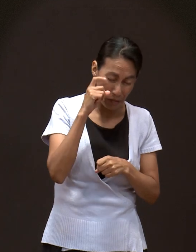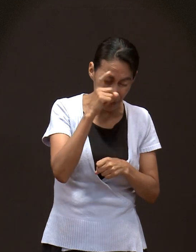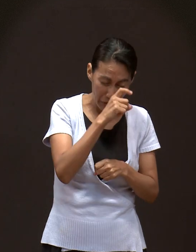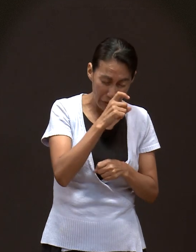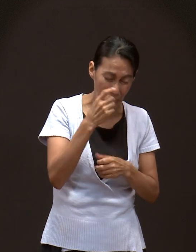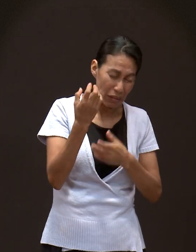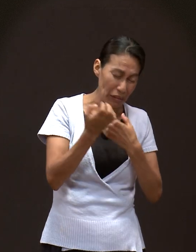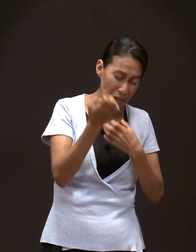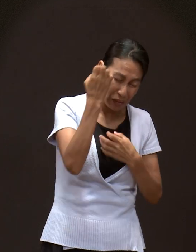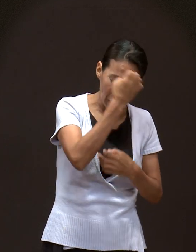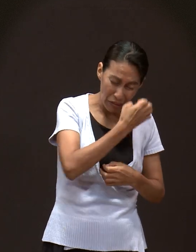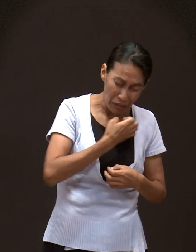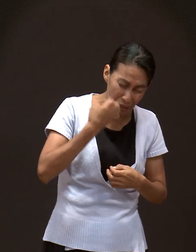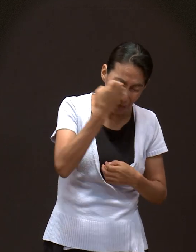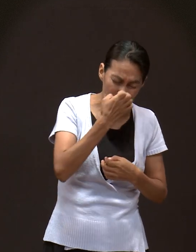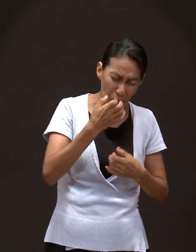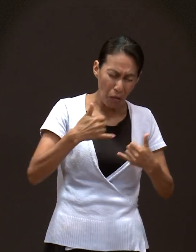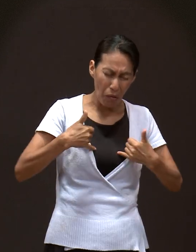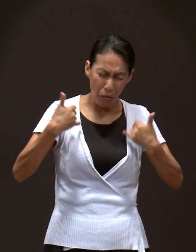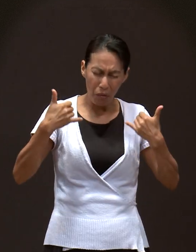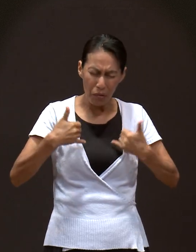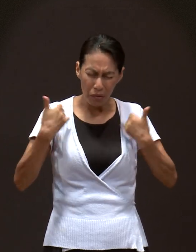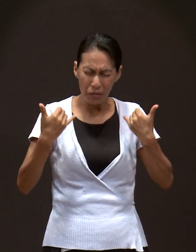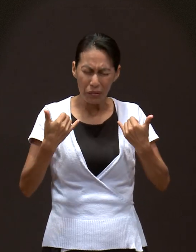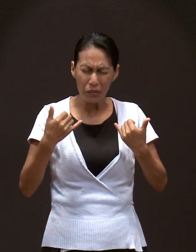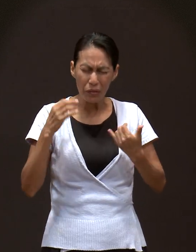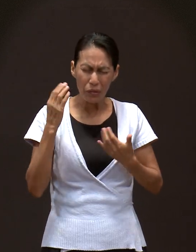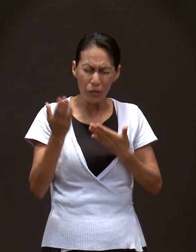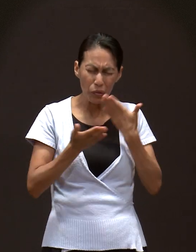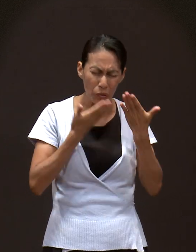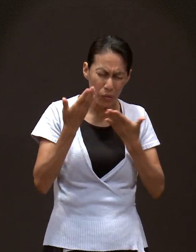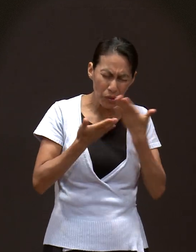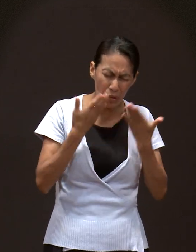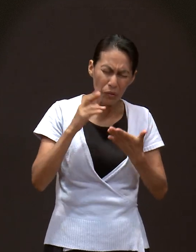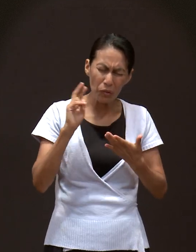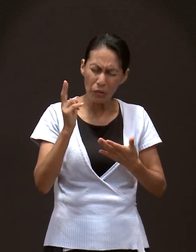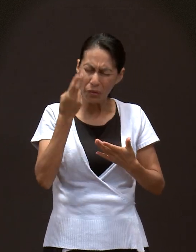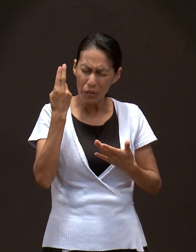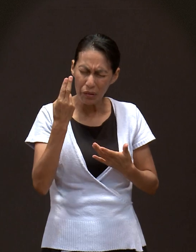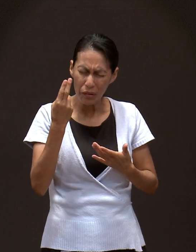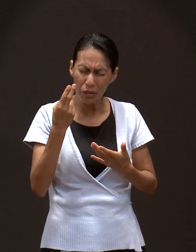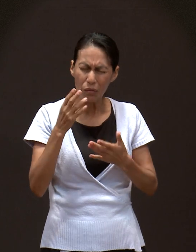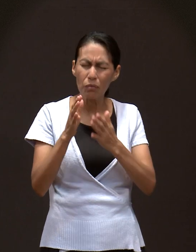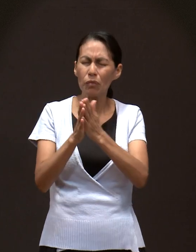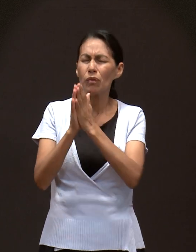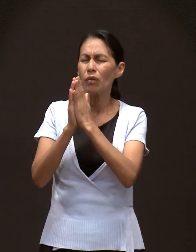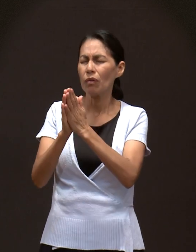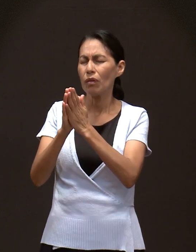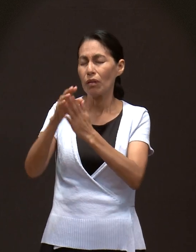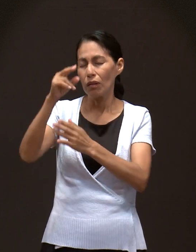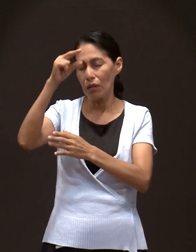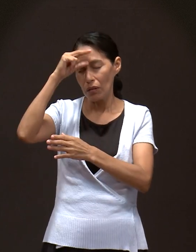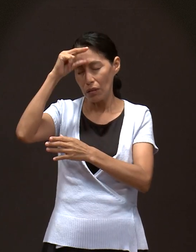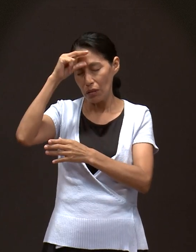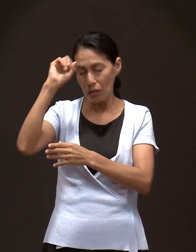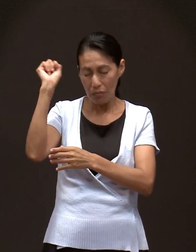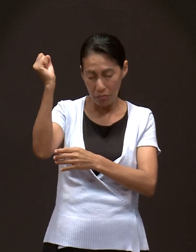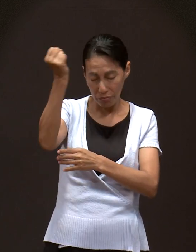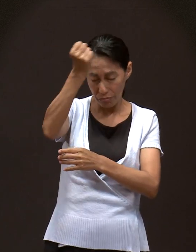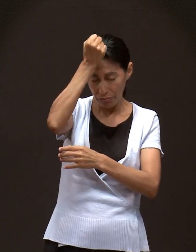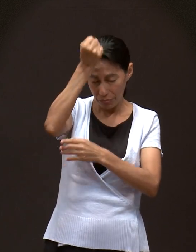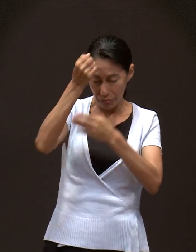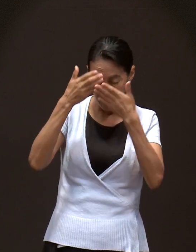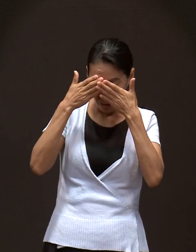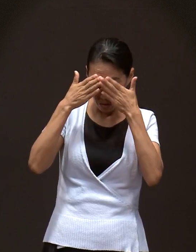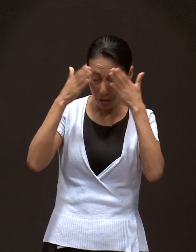muchos exámenes para los jóvenes universitarios. Danos la sabiduría, danos el entendimiento y las